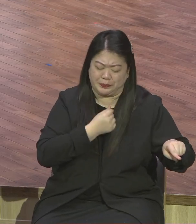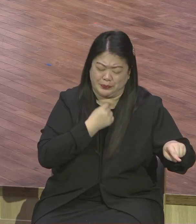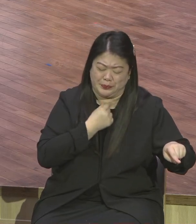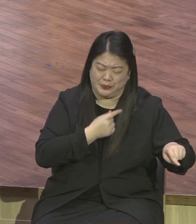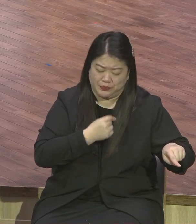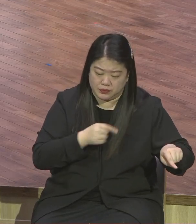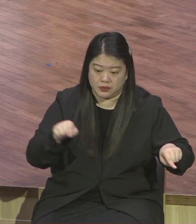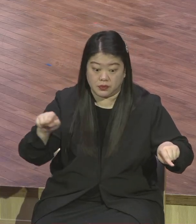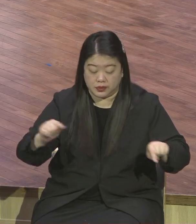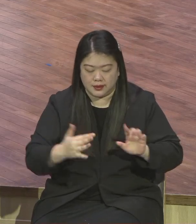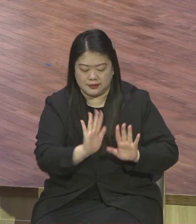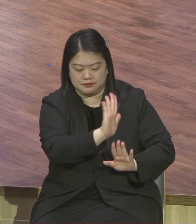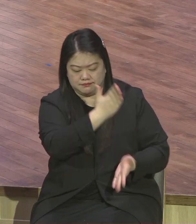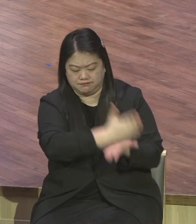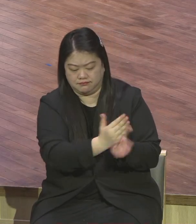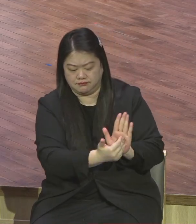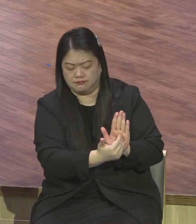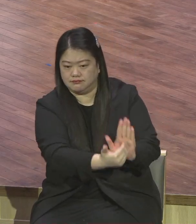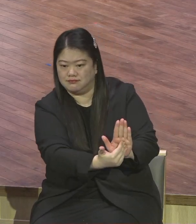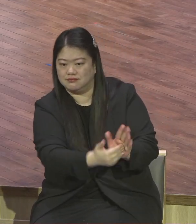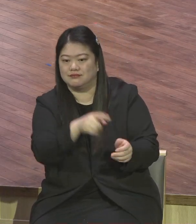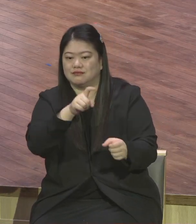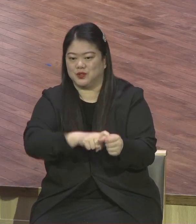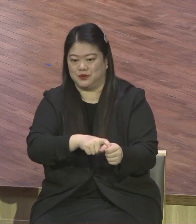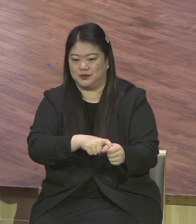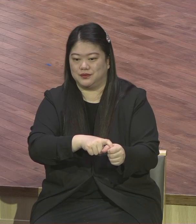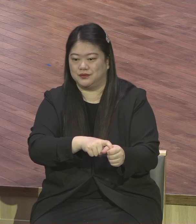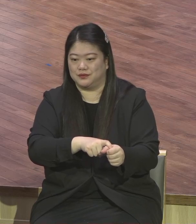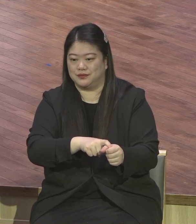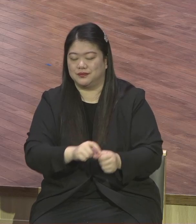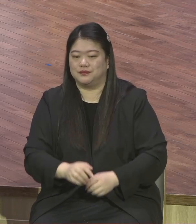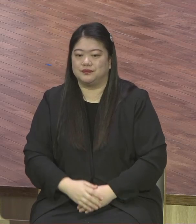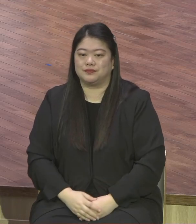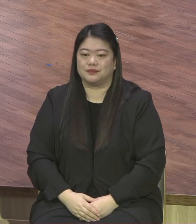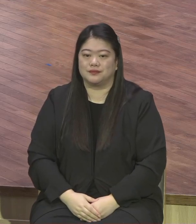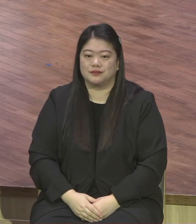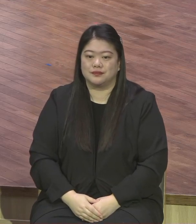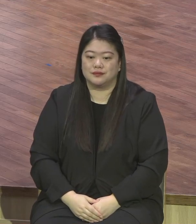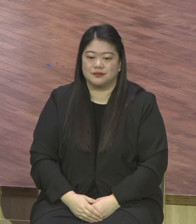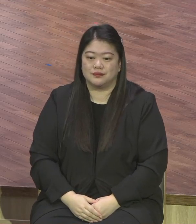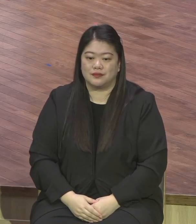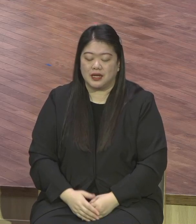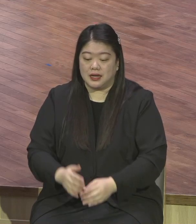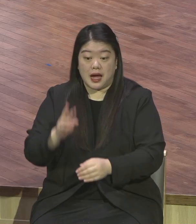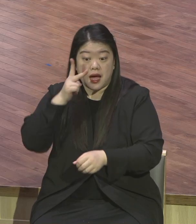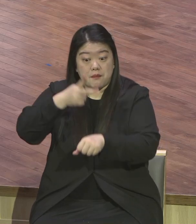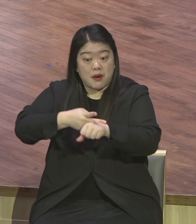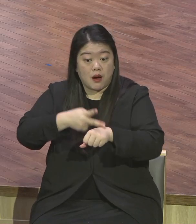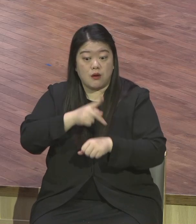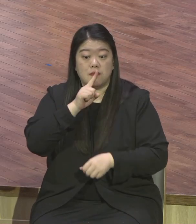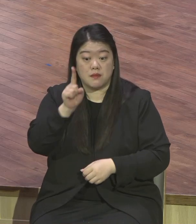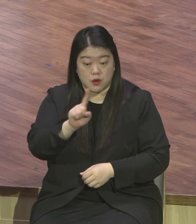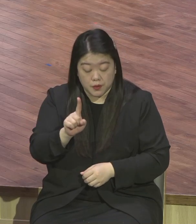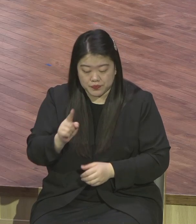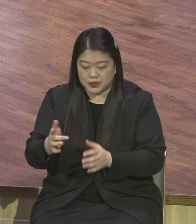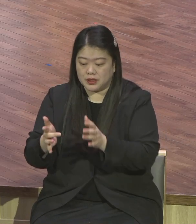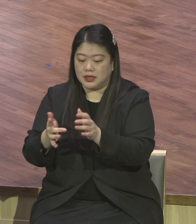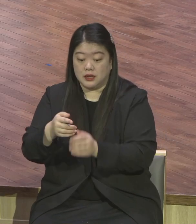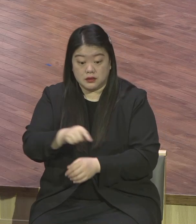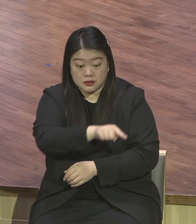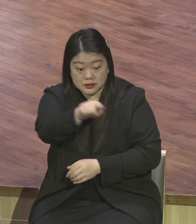함이니라. 사도 바울은 예수 그리스도를 믿음으로 하나님의 자녀이